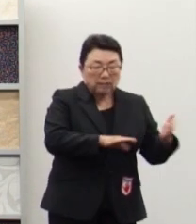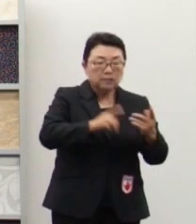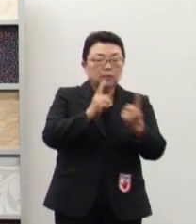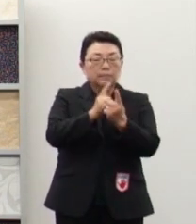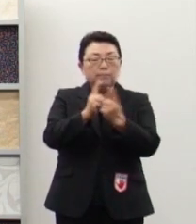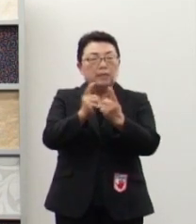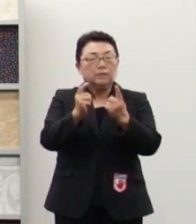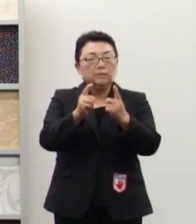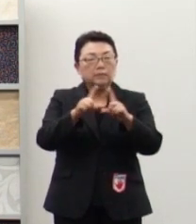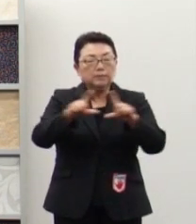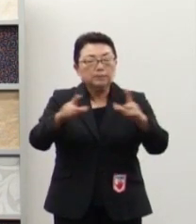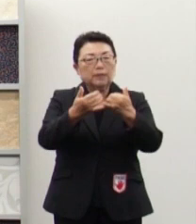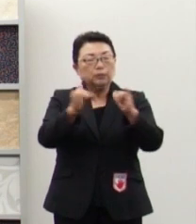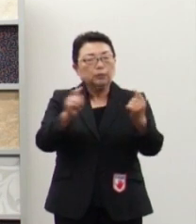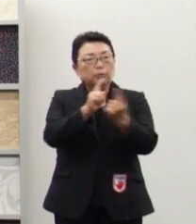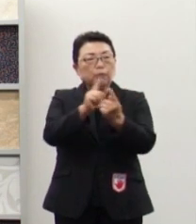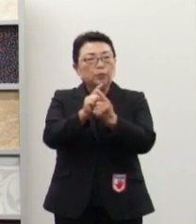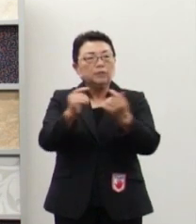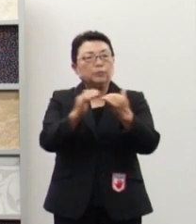されていくのかというでしょうか。